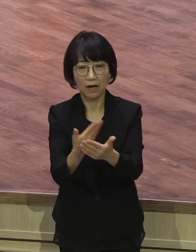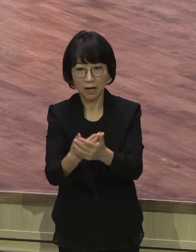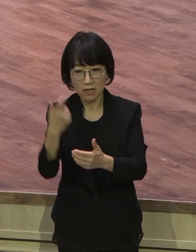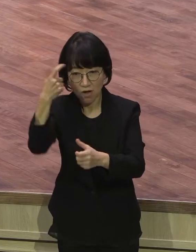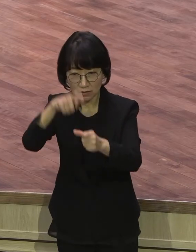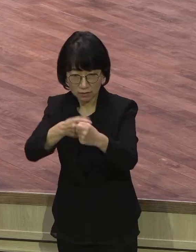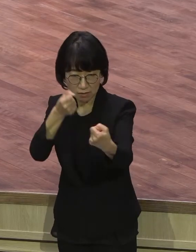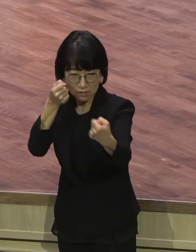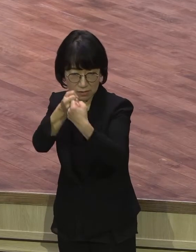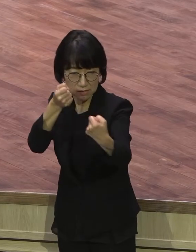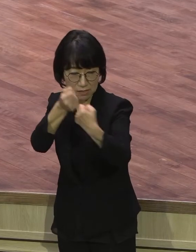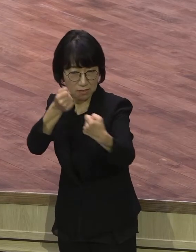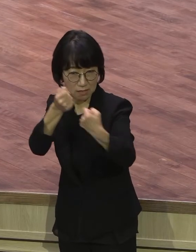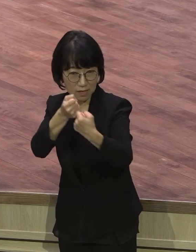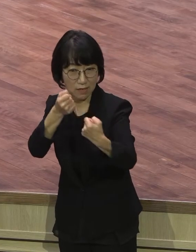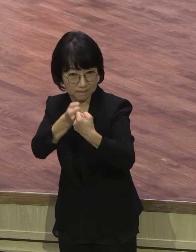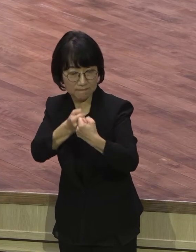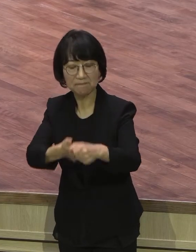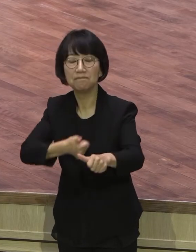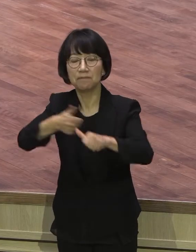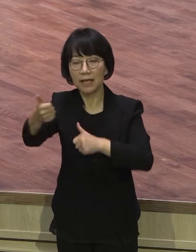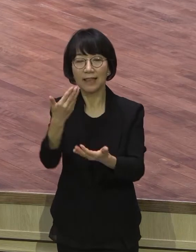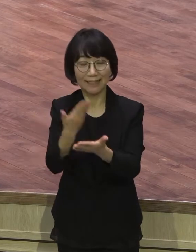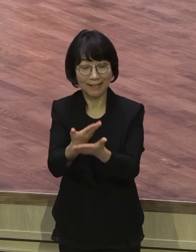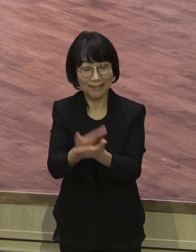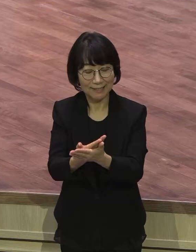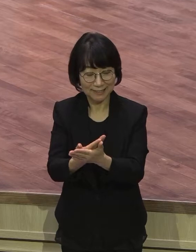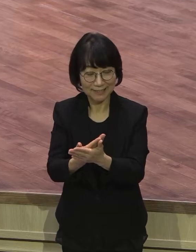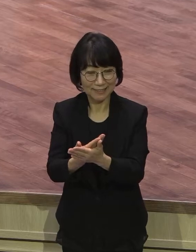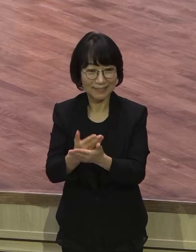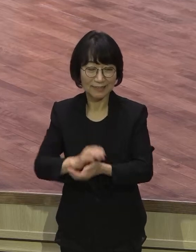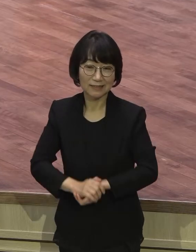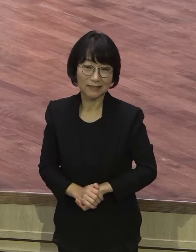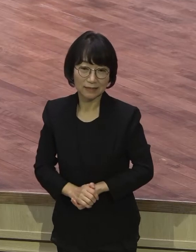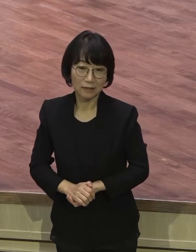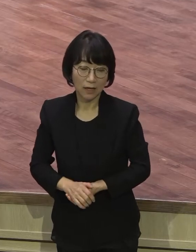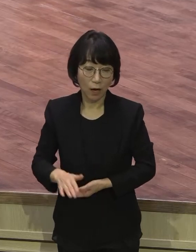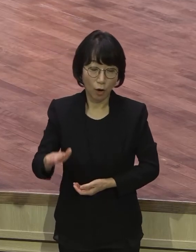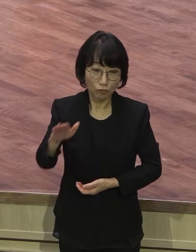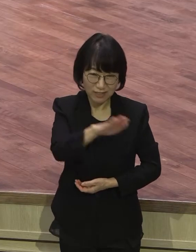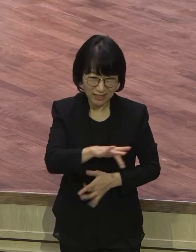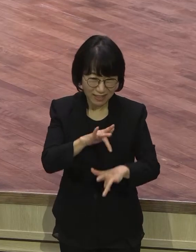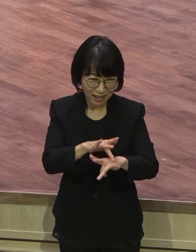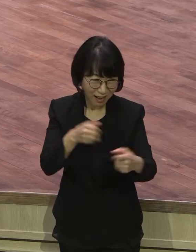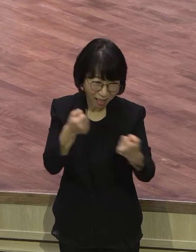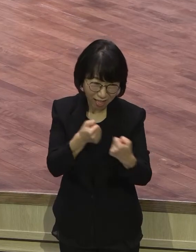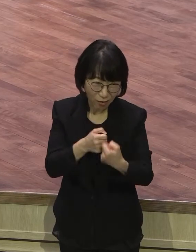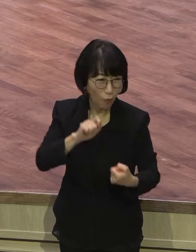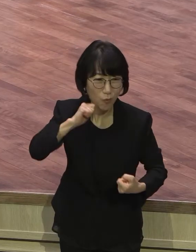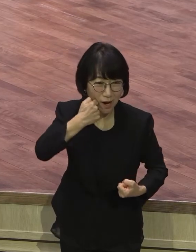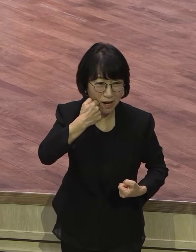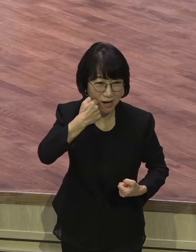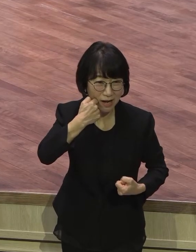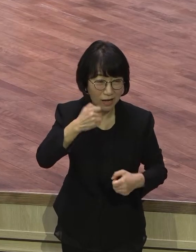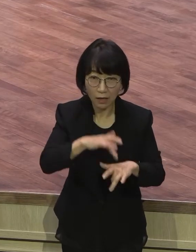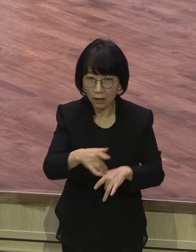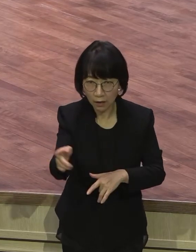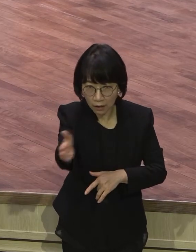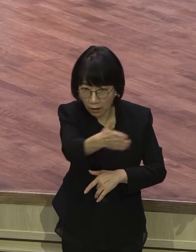말입니다. 영적 싸움에서 이기게 하여 주옵소서. 우리가 이길 힘이 없으니까 우리가 시험이 올 때